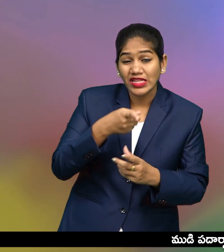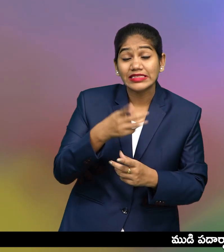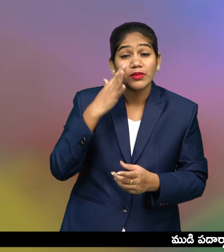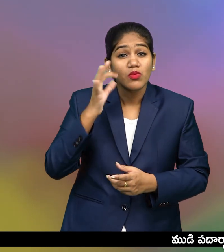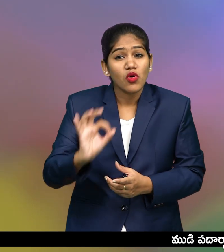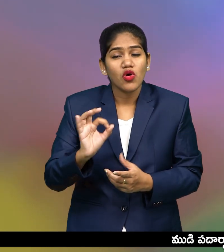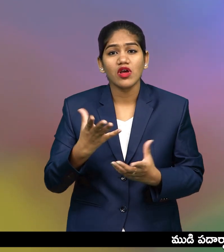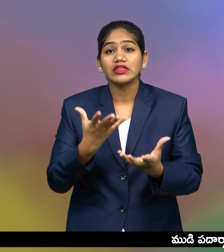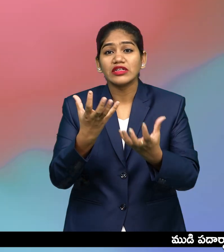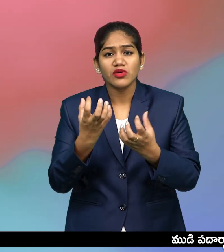అవసరమైన పంటలను